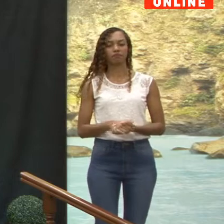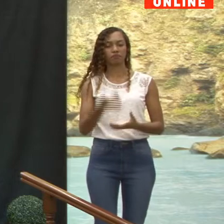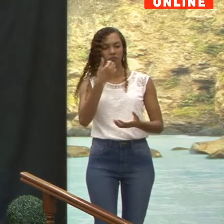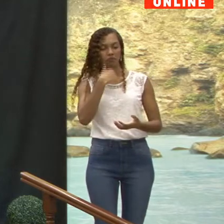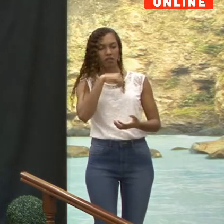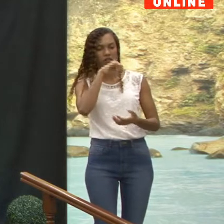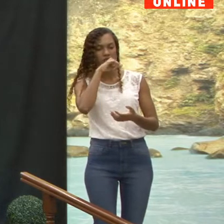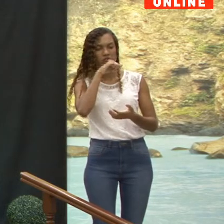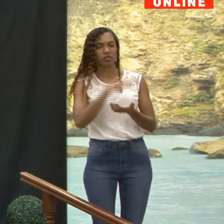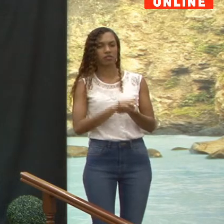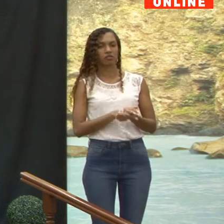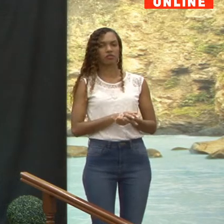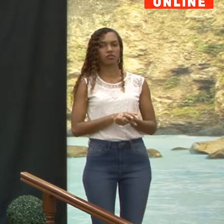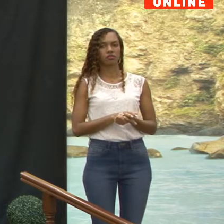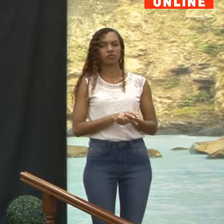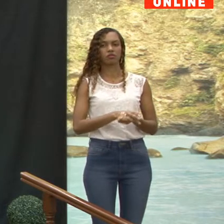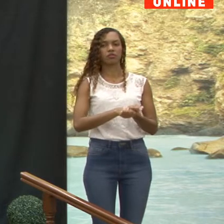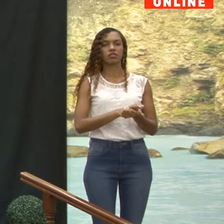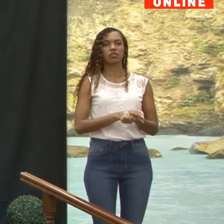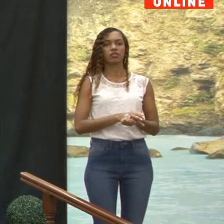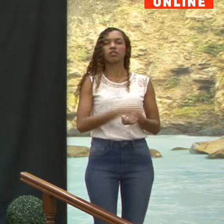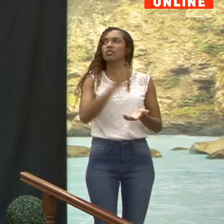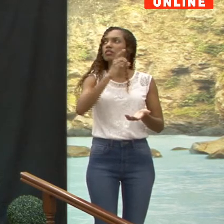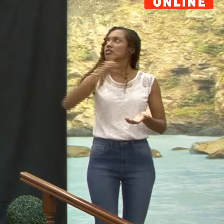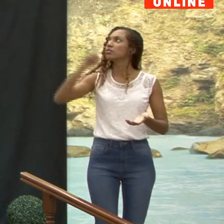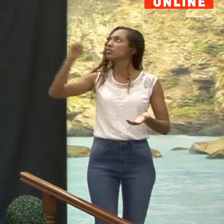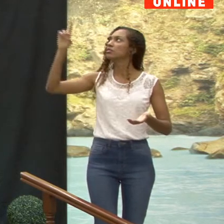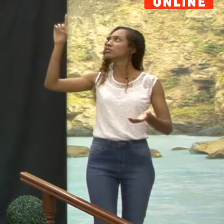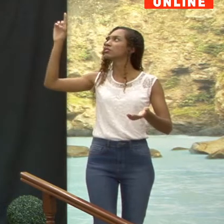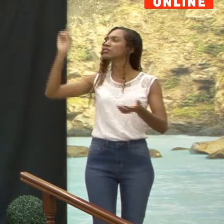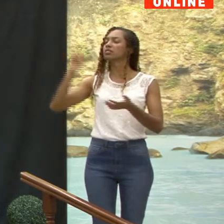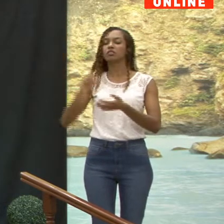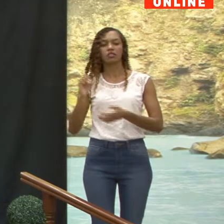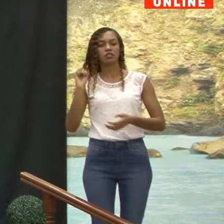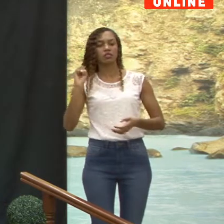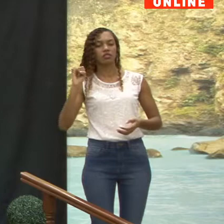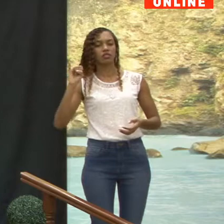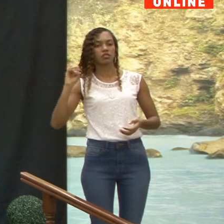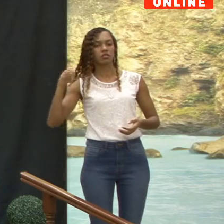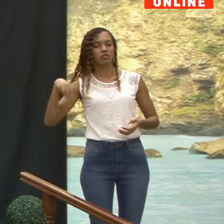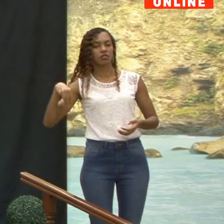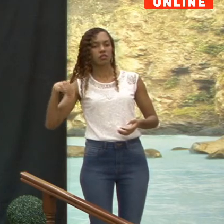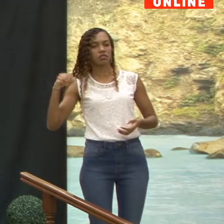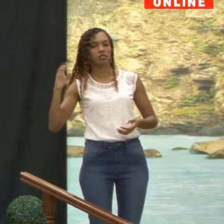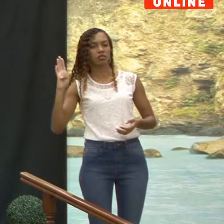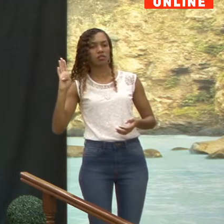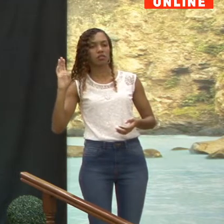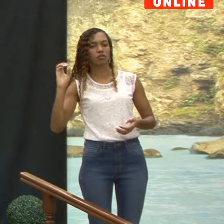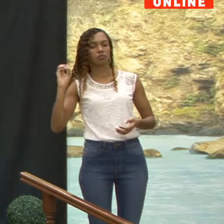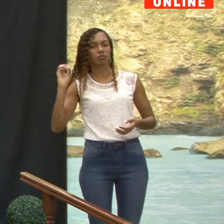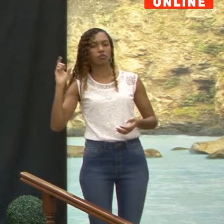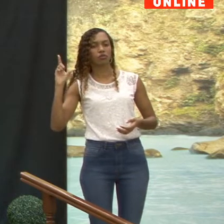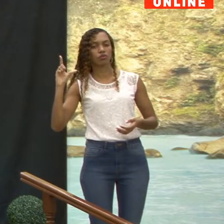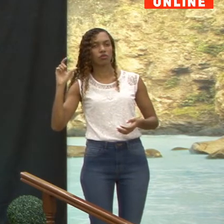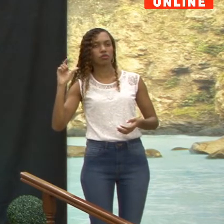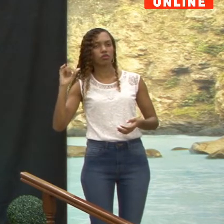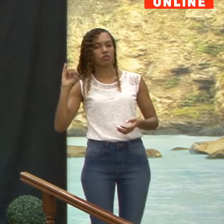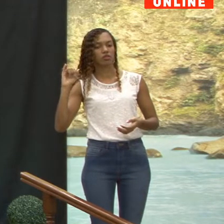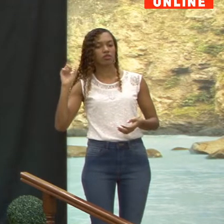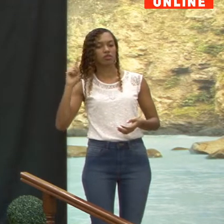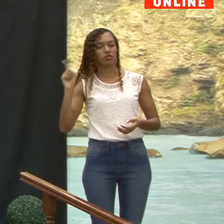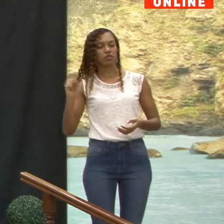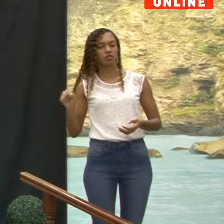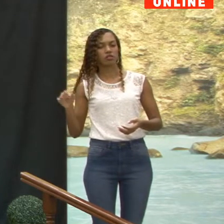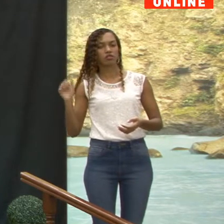se aproximar a casa dele, a árvore, tchuca, tchuca, tchuca, tchuca, tchuca, tchuca, Maria Fumaça, ele pensa